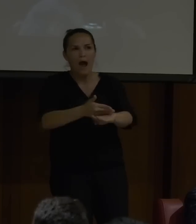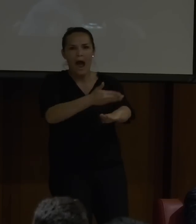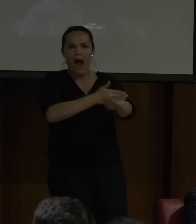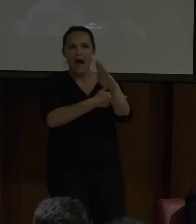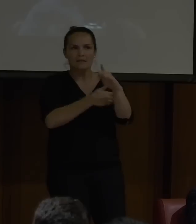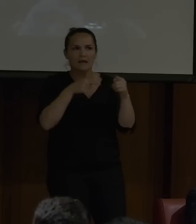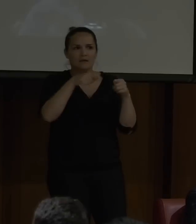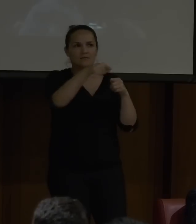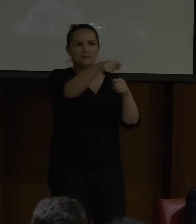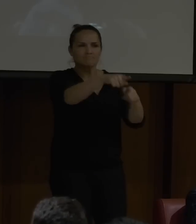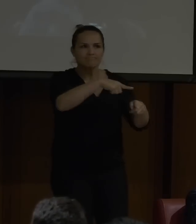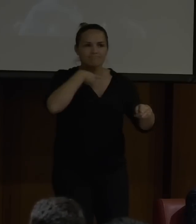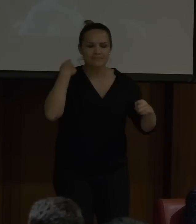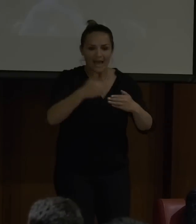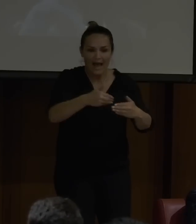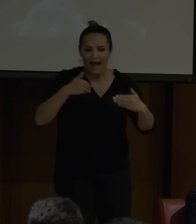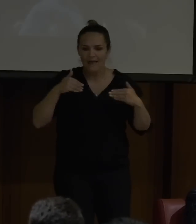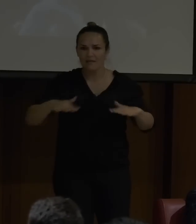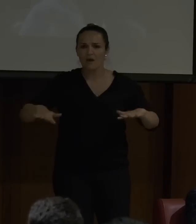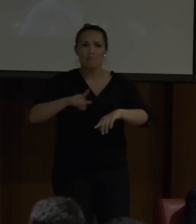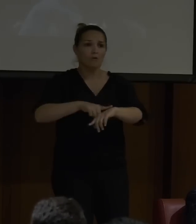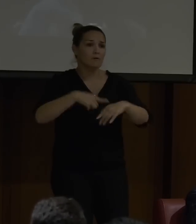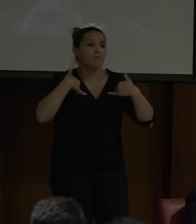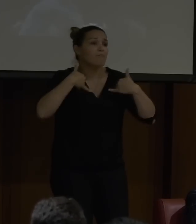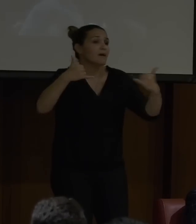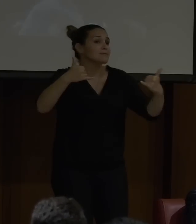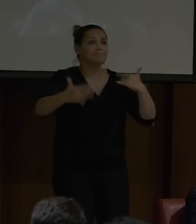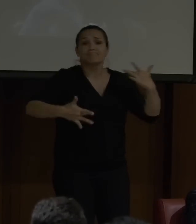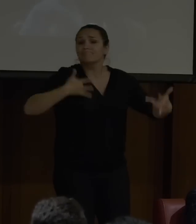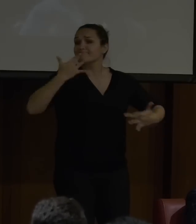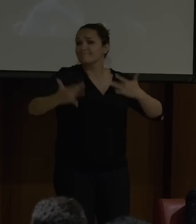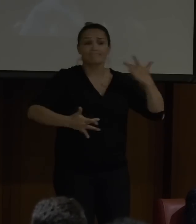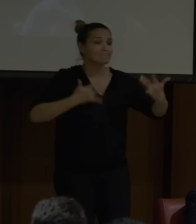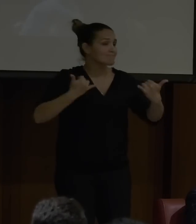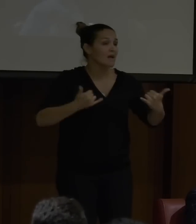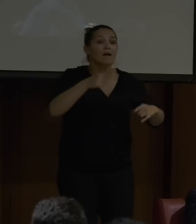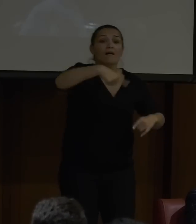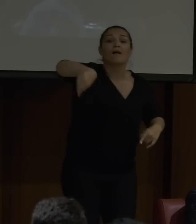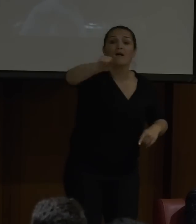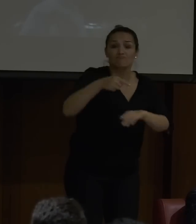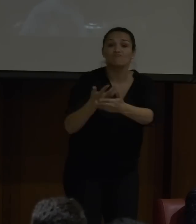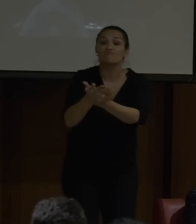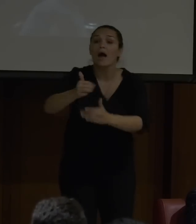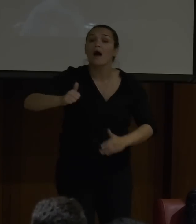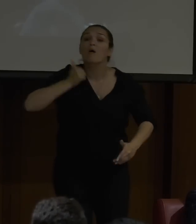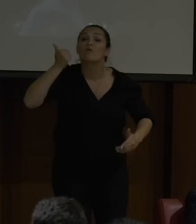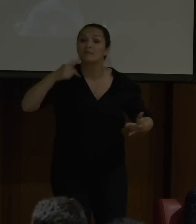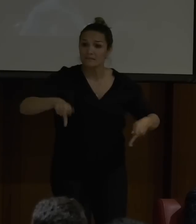momento feliz, porque en la vida me gusta gozar, quien no aprovecha no sabe